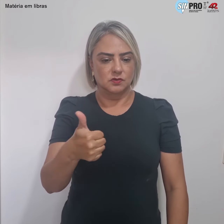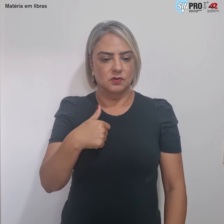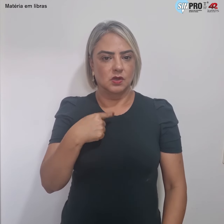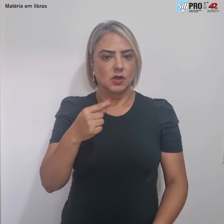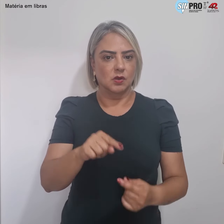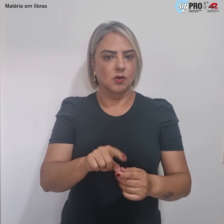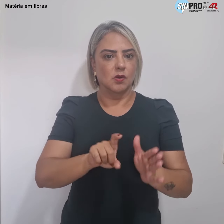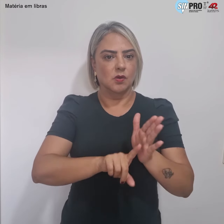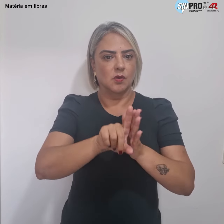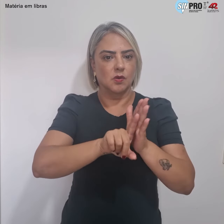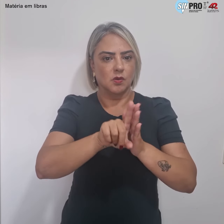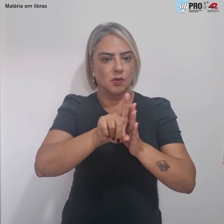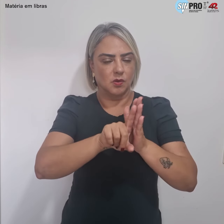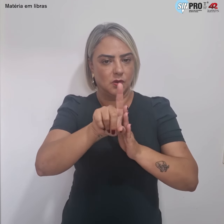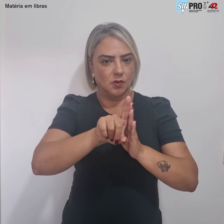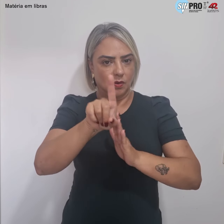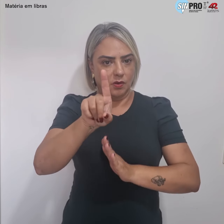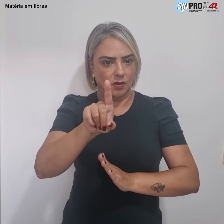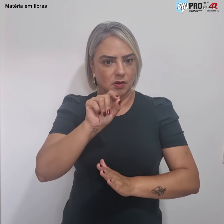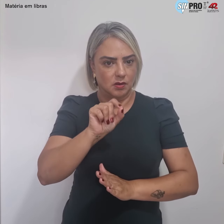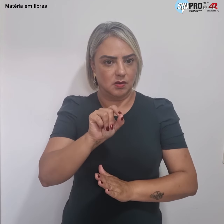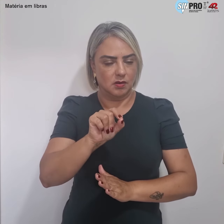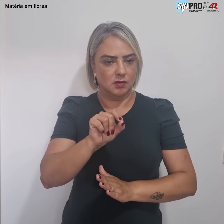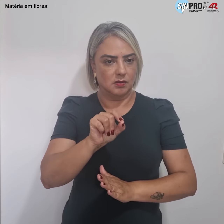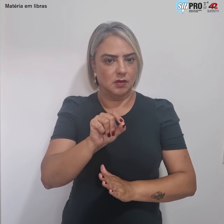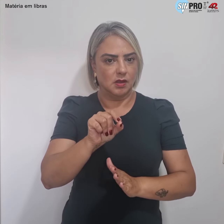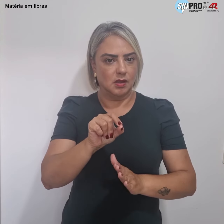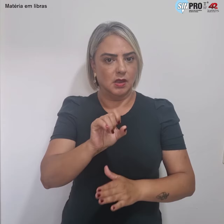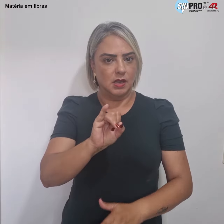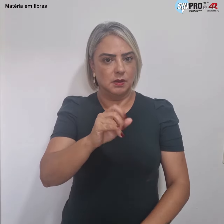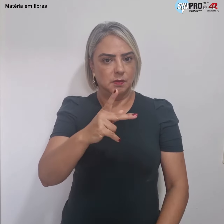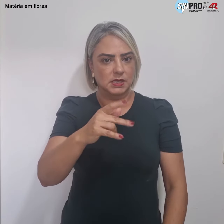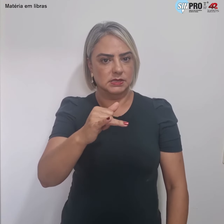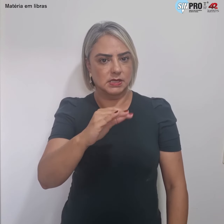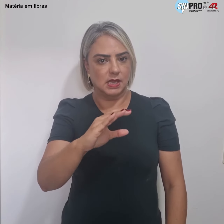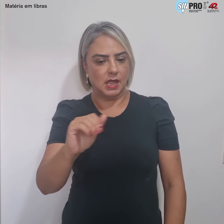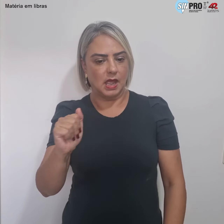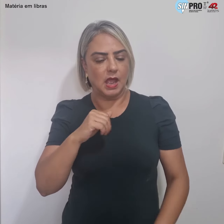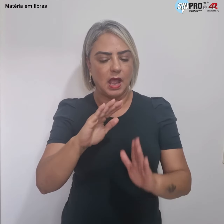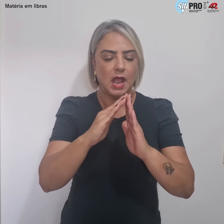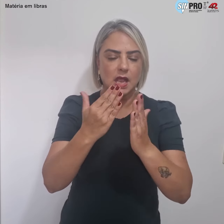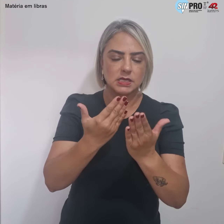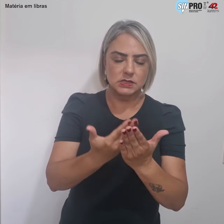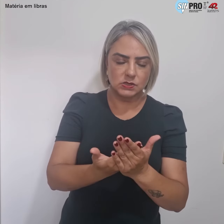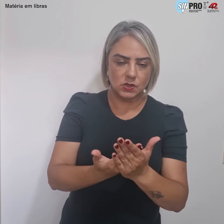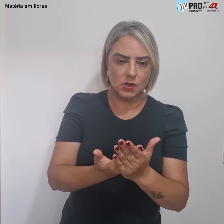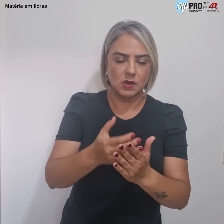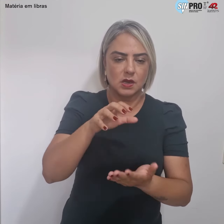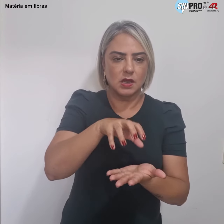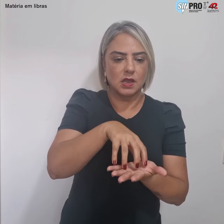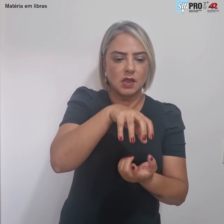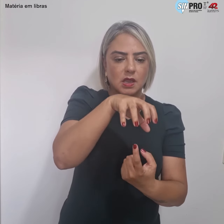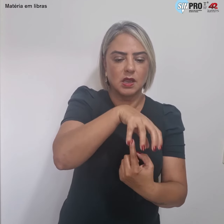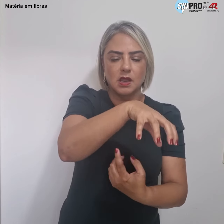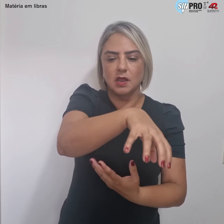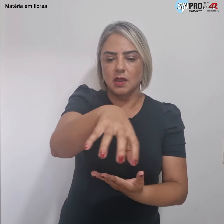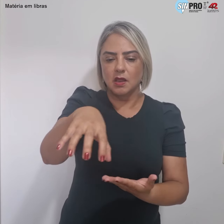acordo com o Índice de Preços ao Consumidor Amplo, IPCA, as escolas e regionais receberão 20%